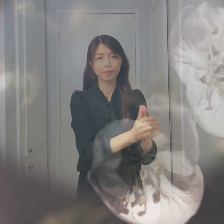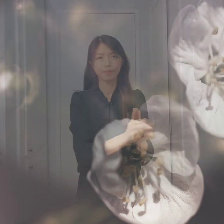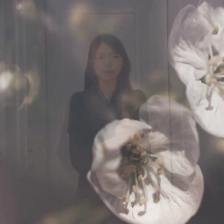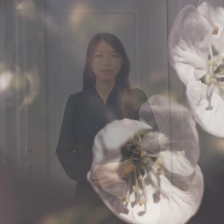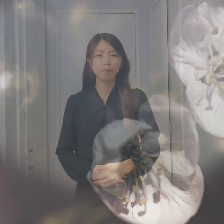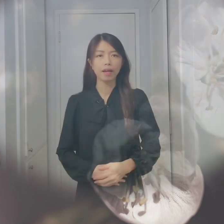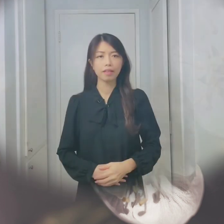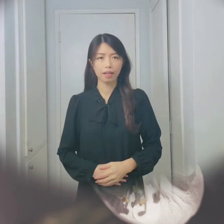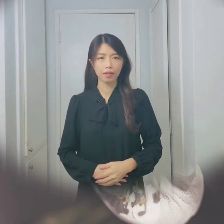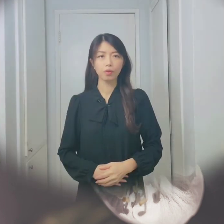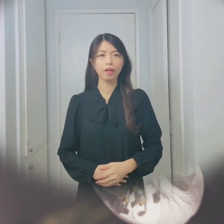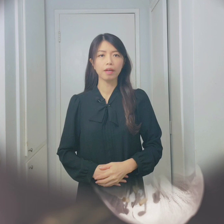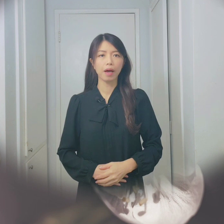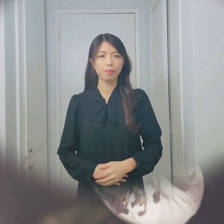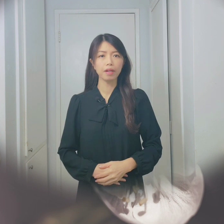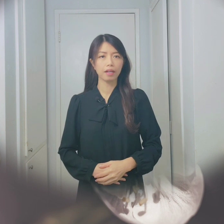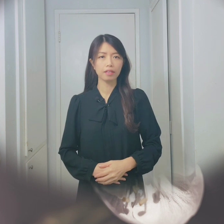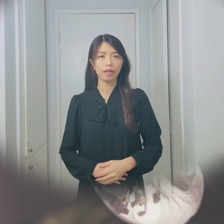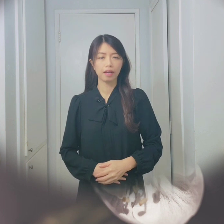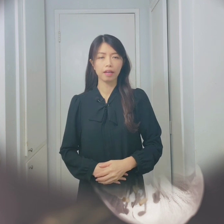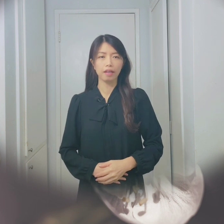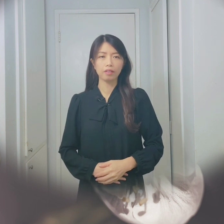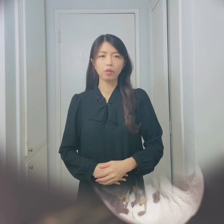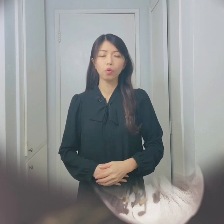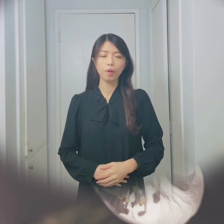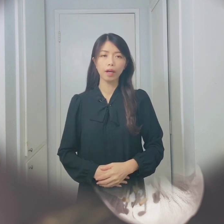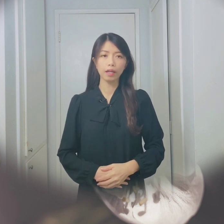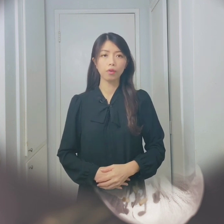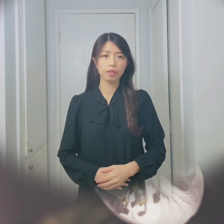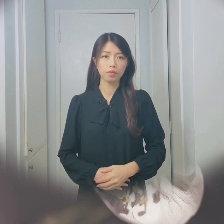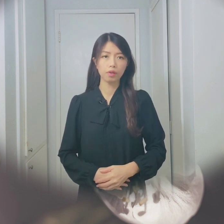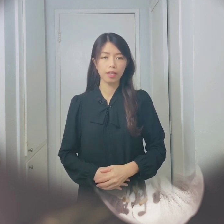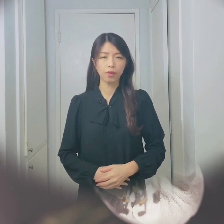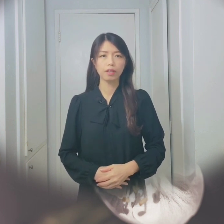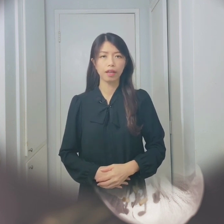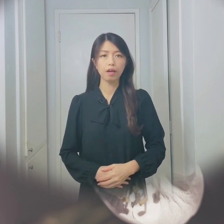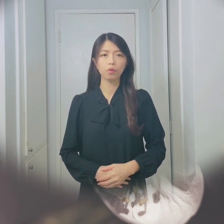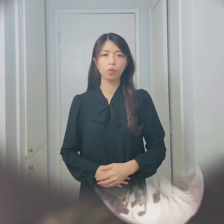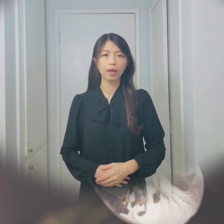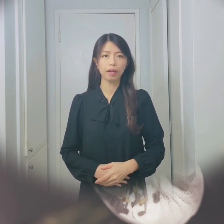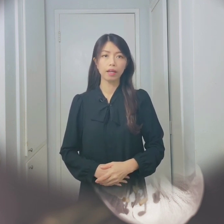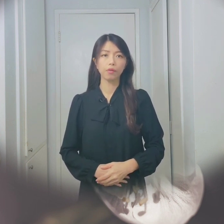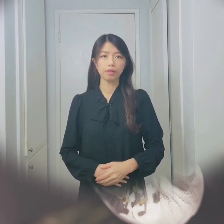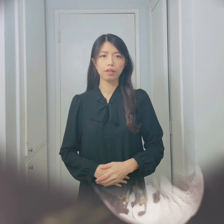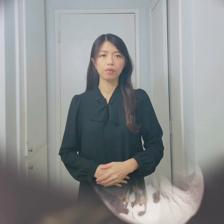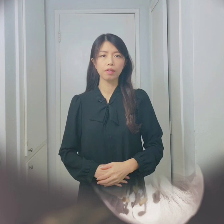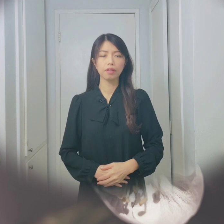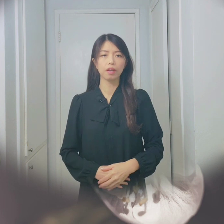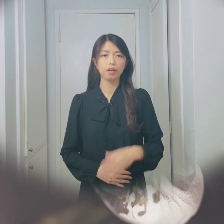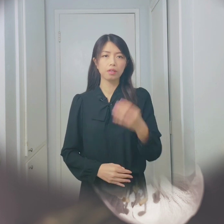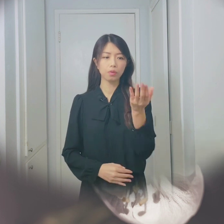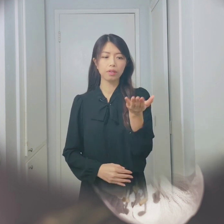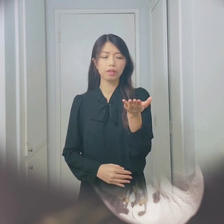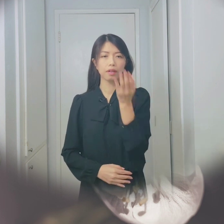동행하네. 말하지 않아도 나의 마음을 아시네. 저는 고백하다라고 한 뜻의 수어를 사용했는데요. 고백하다라고 한 뜻의